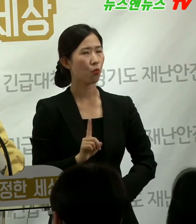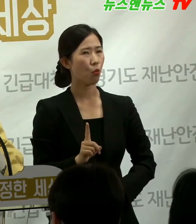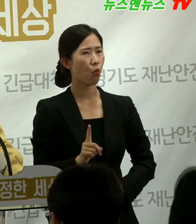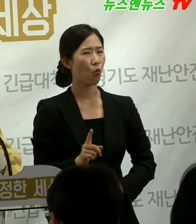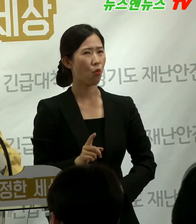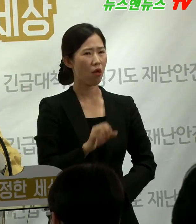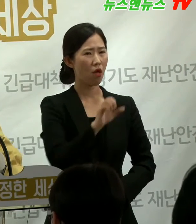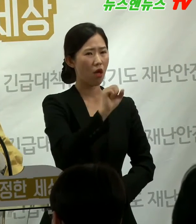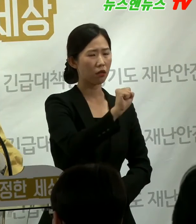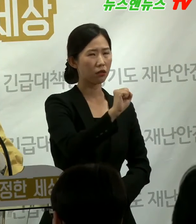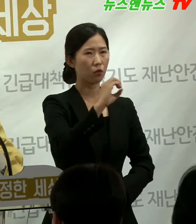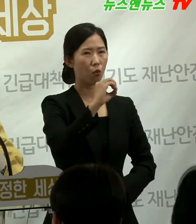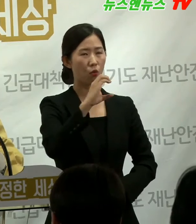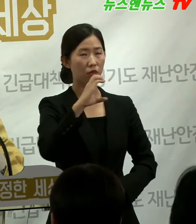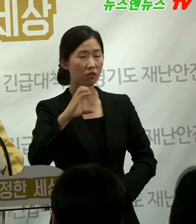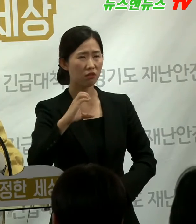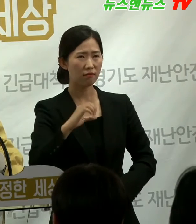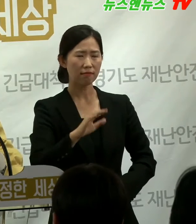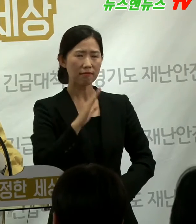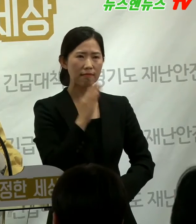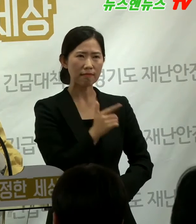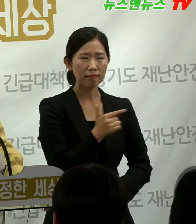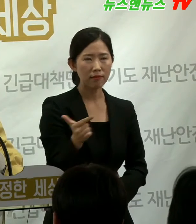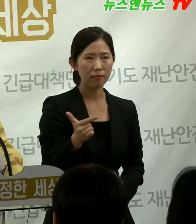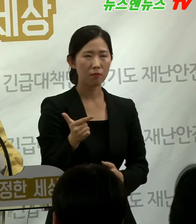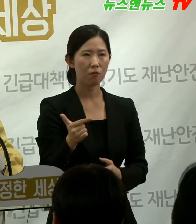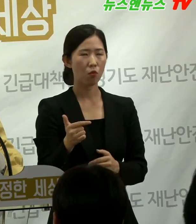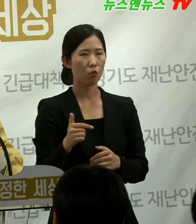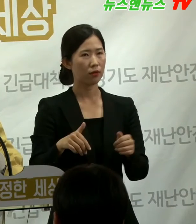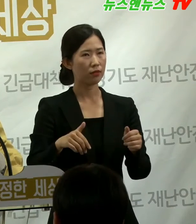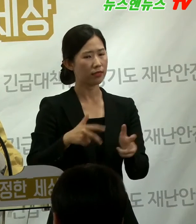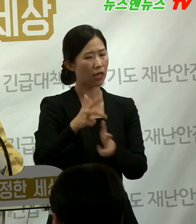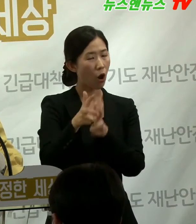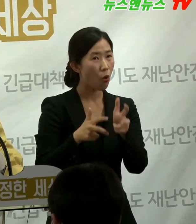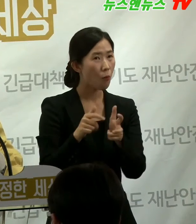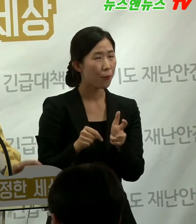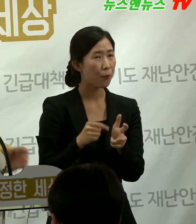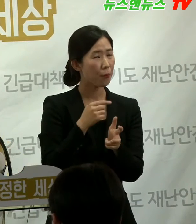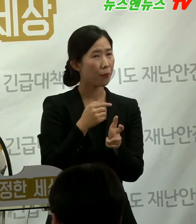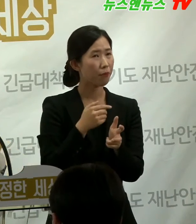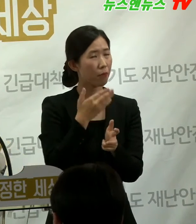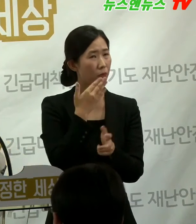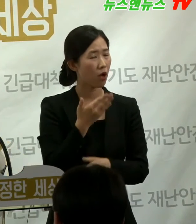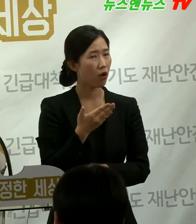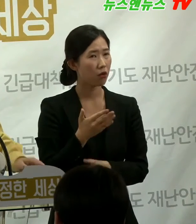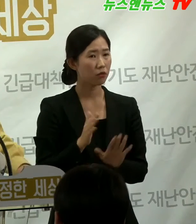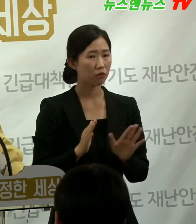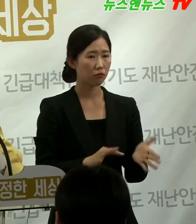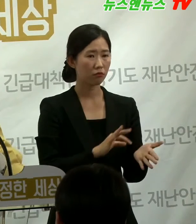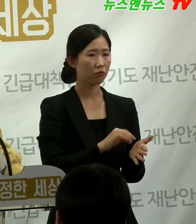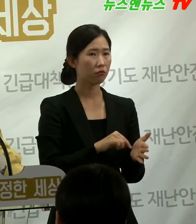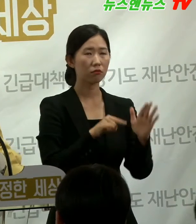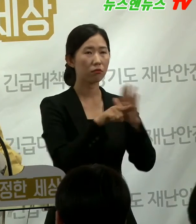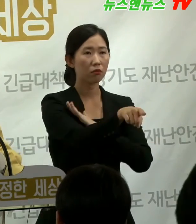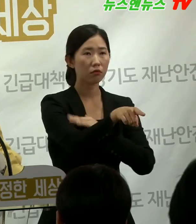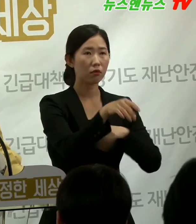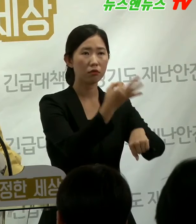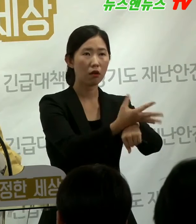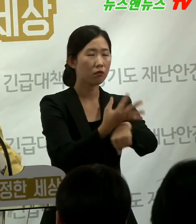사업 투자가 과연 이 소비가 거의 죽어가는 상황에서 소비 지출로 연결될 수 있는